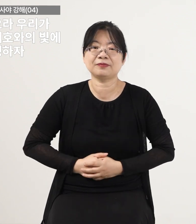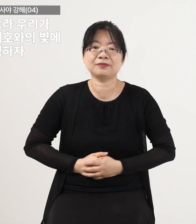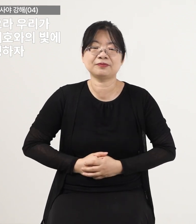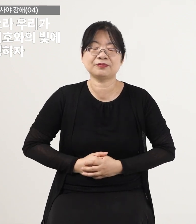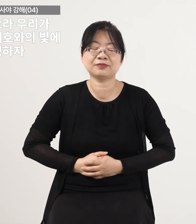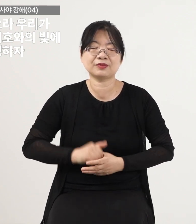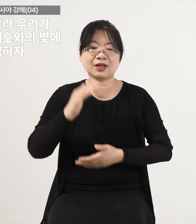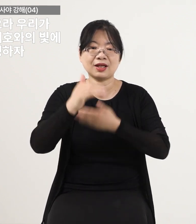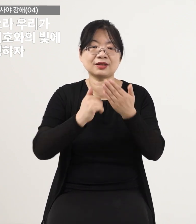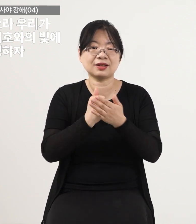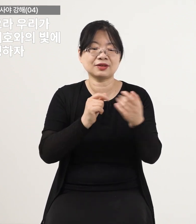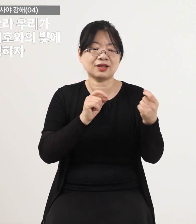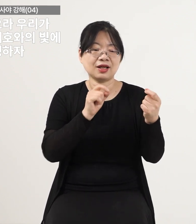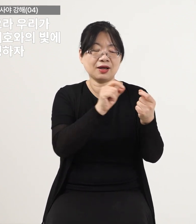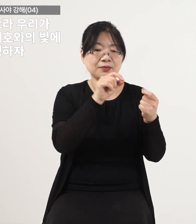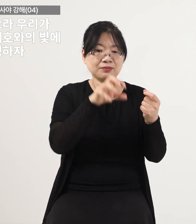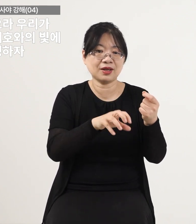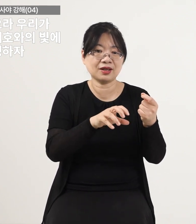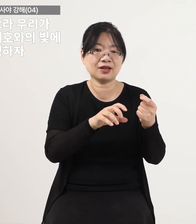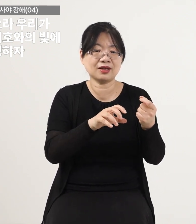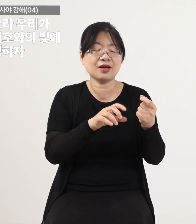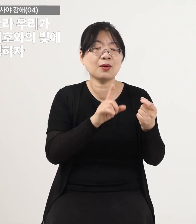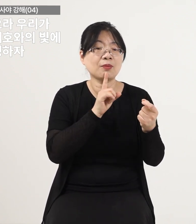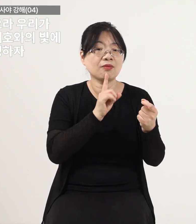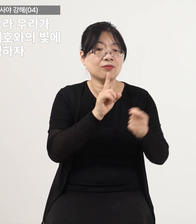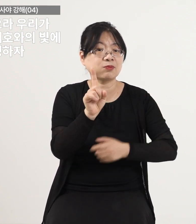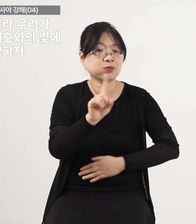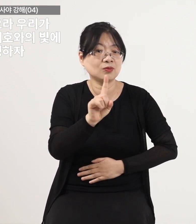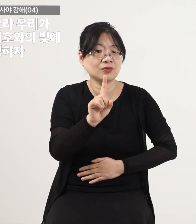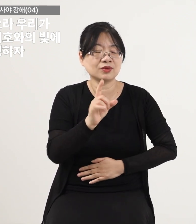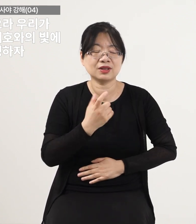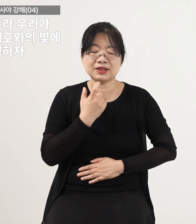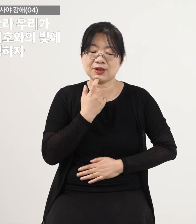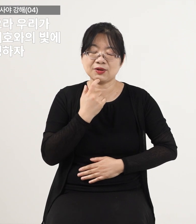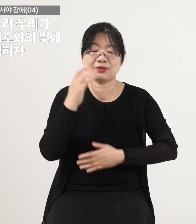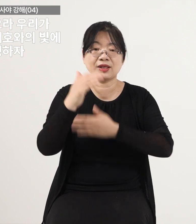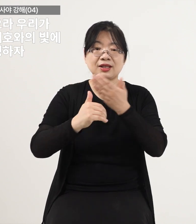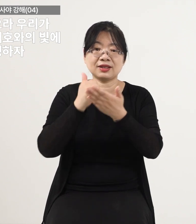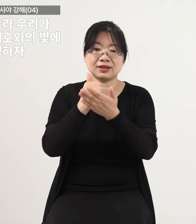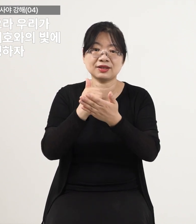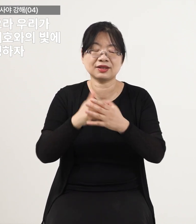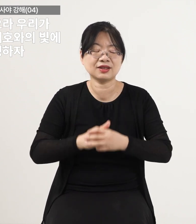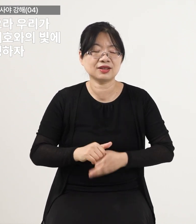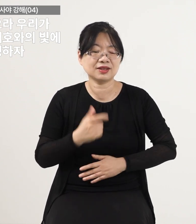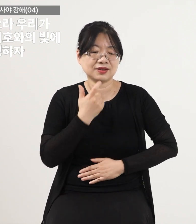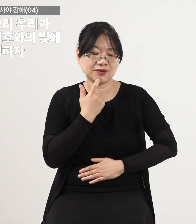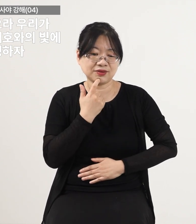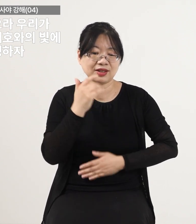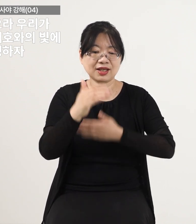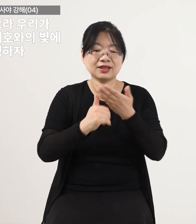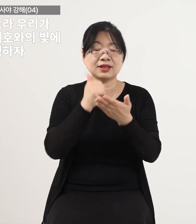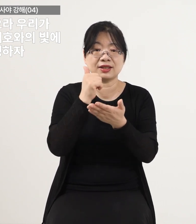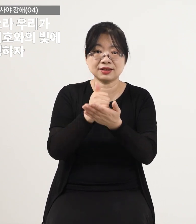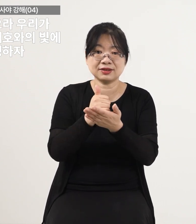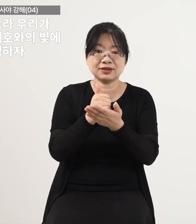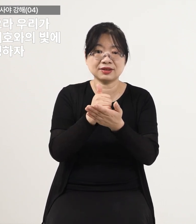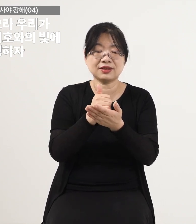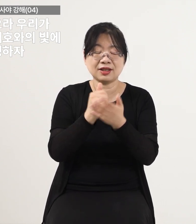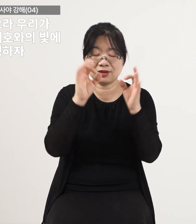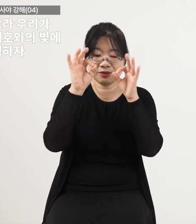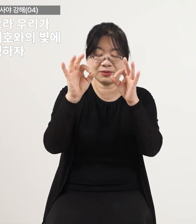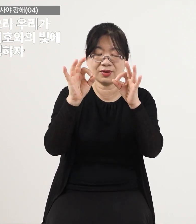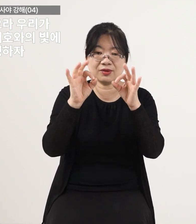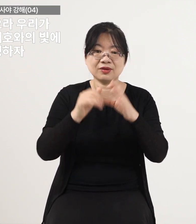자, 하나님 앞에 무슨 수식어가 있나요? 야곱의 하나님. 야곱의 하나님이라는 걸로